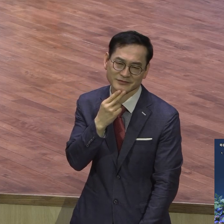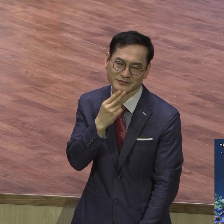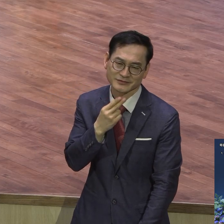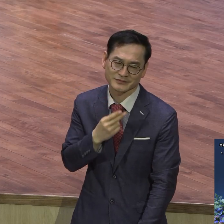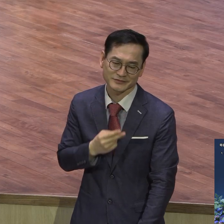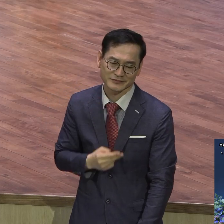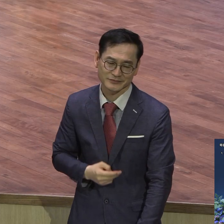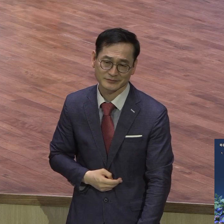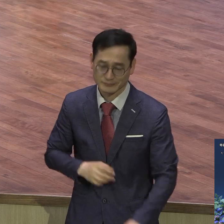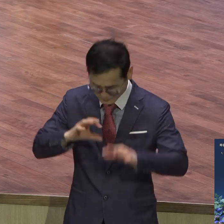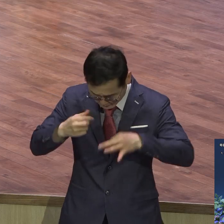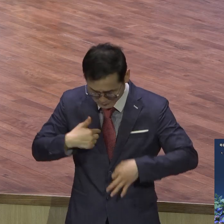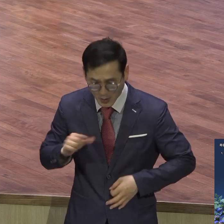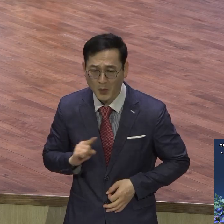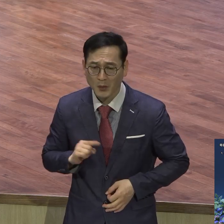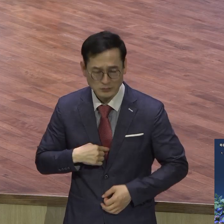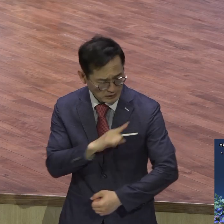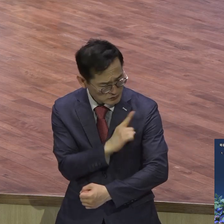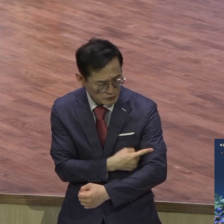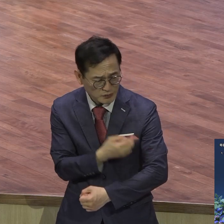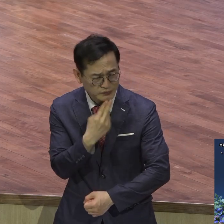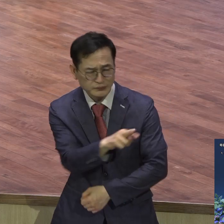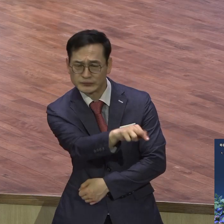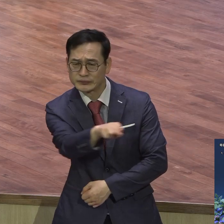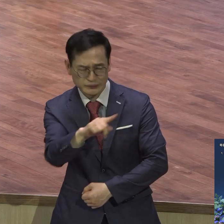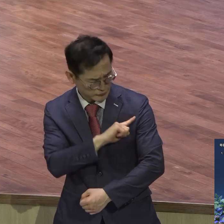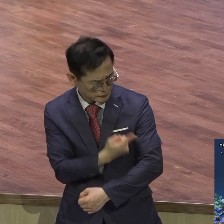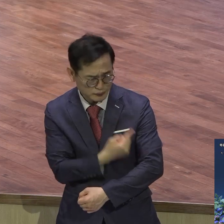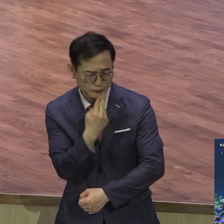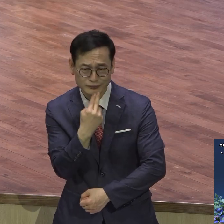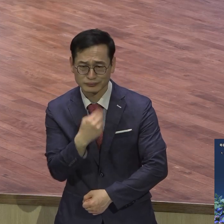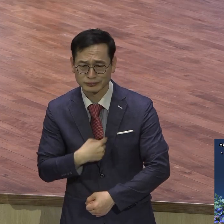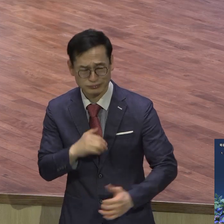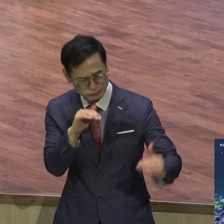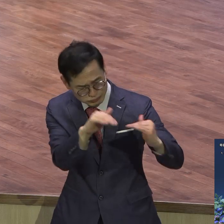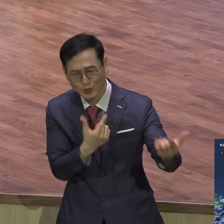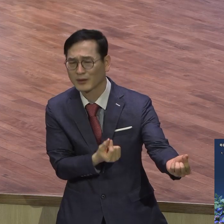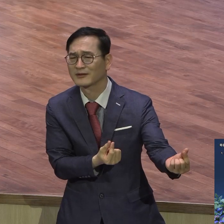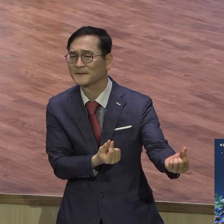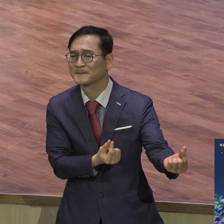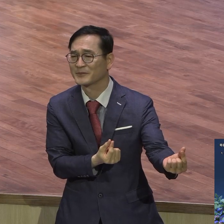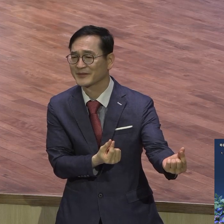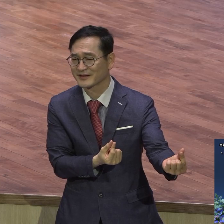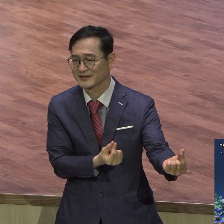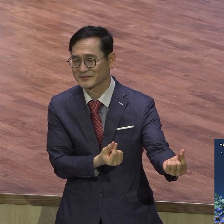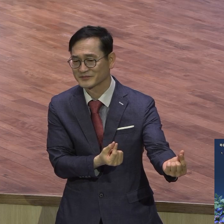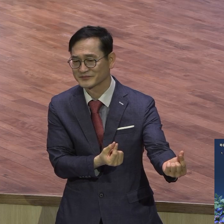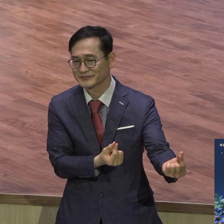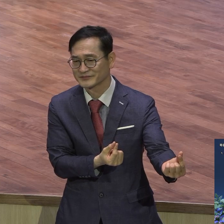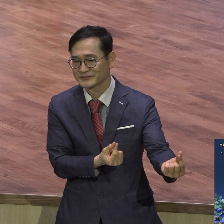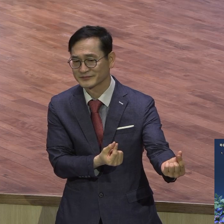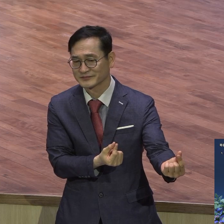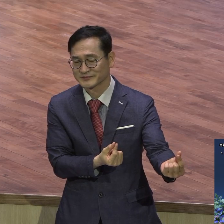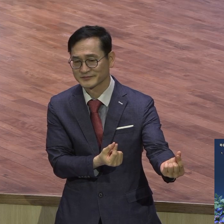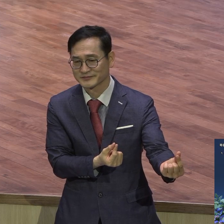내가 뭔데 내 주제에 누구를 비판하고 누구 모습을 자격이 있어요 그런 능력이 있어요